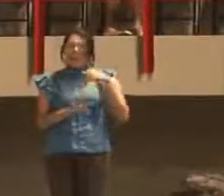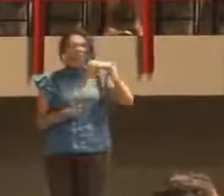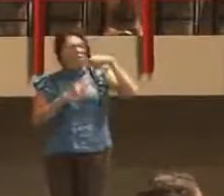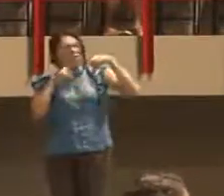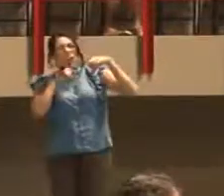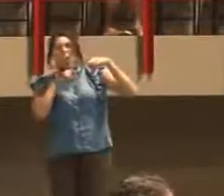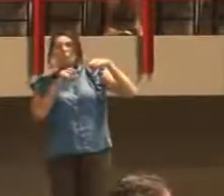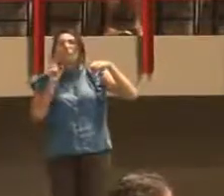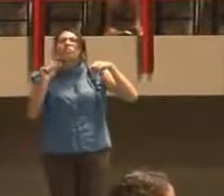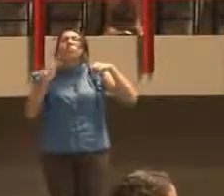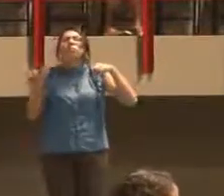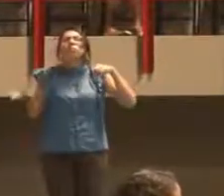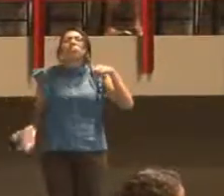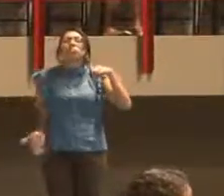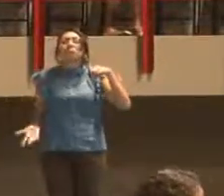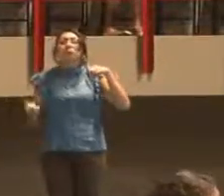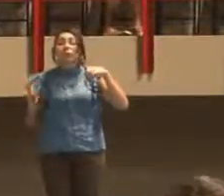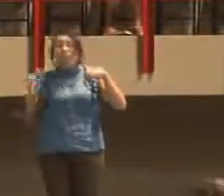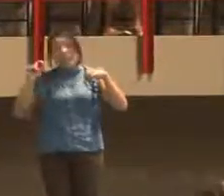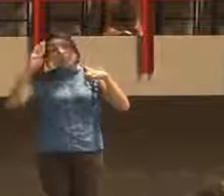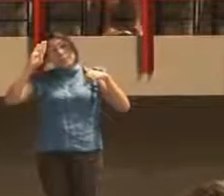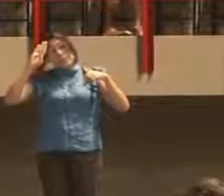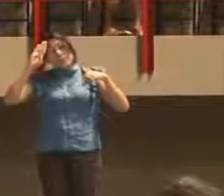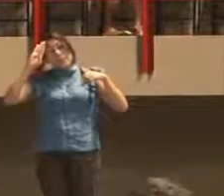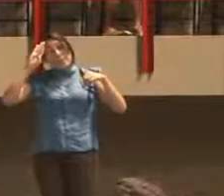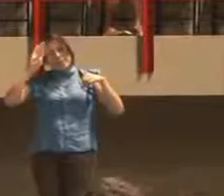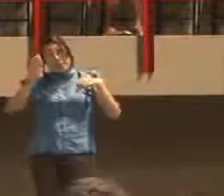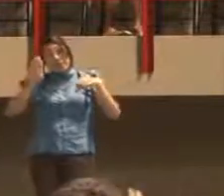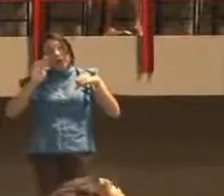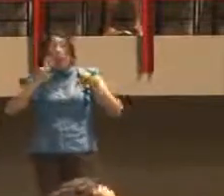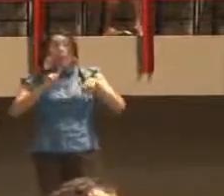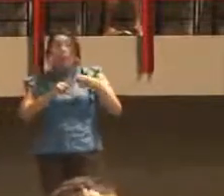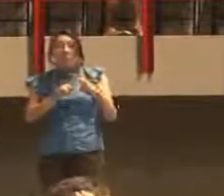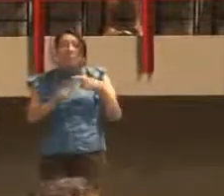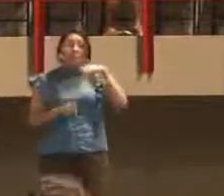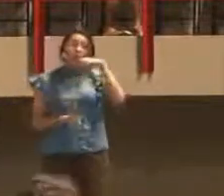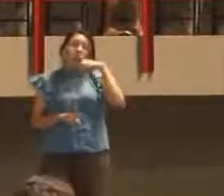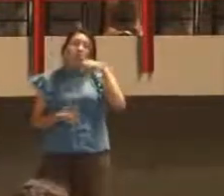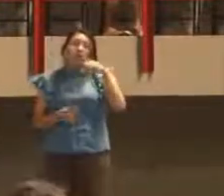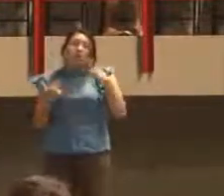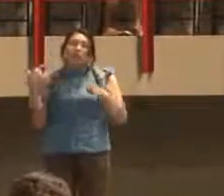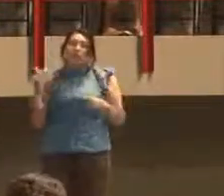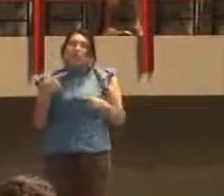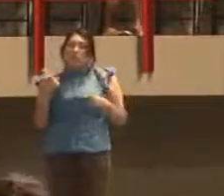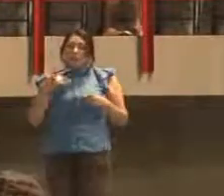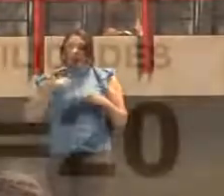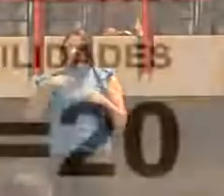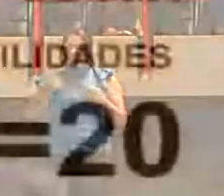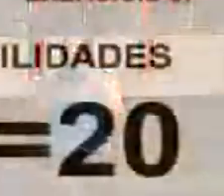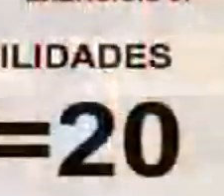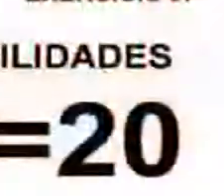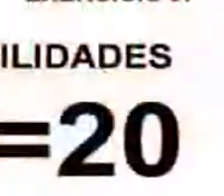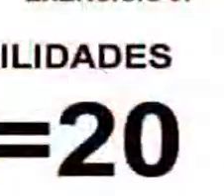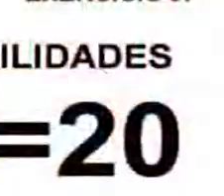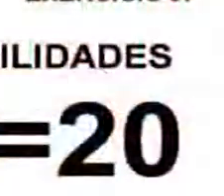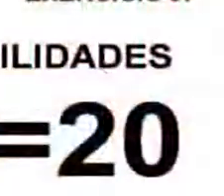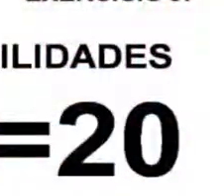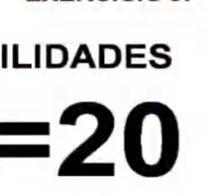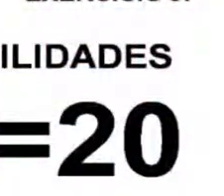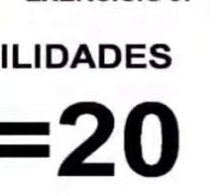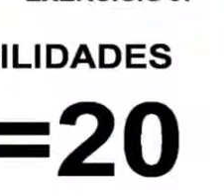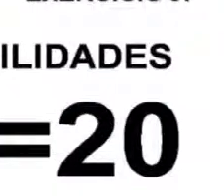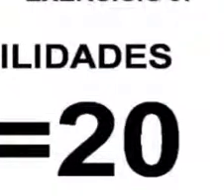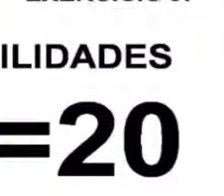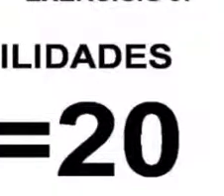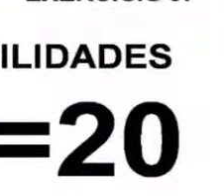aqui são com as primárias, mais 9 das secundárias. E esses outros dois que eu estou somando, o que é? É o branco